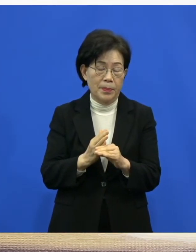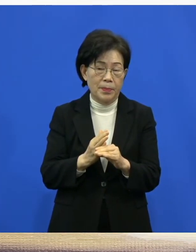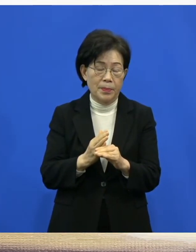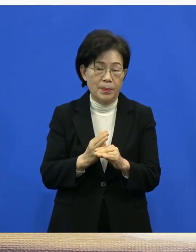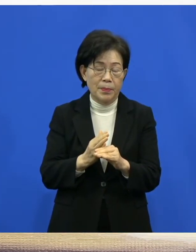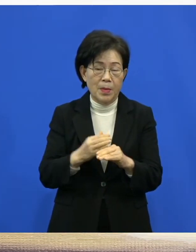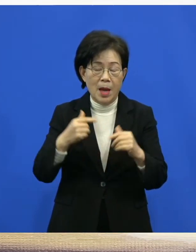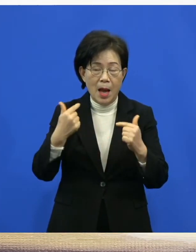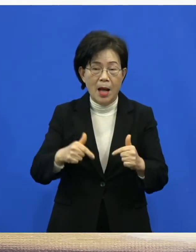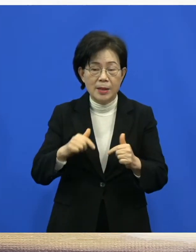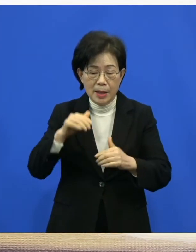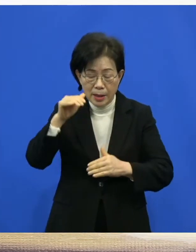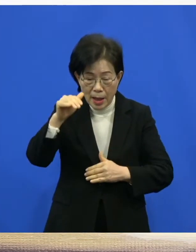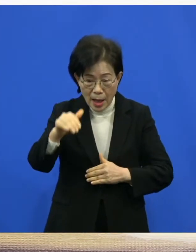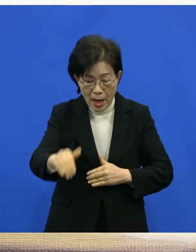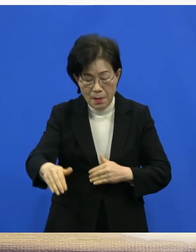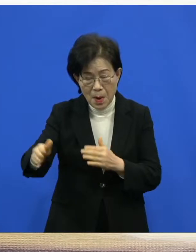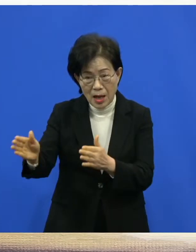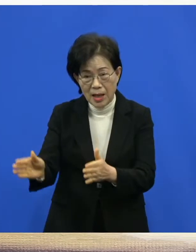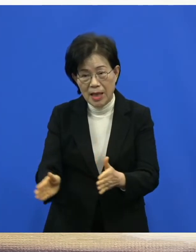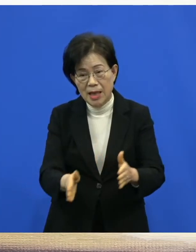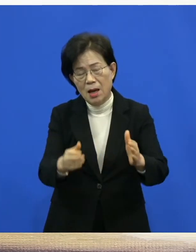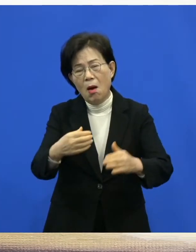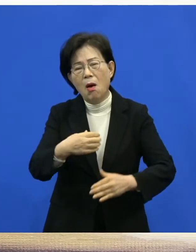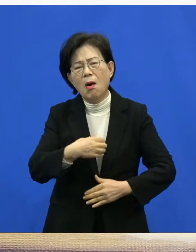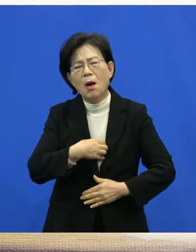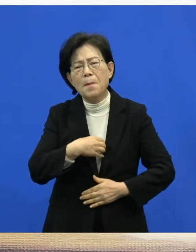여러분, 언제나 내려가는 길은 험악합니다.